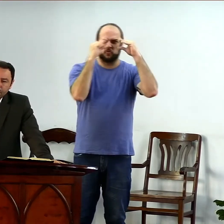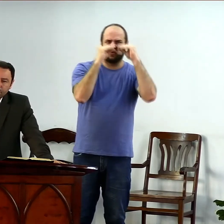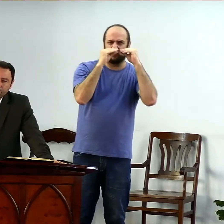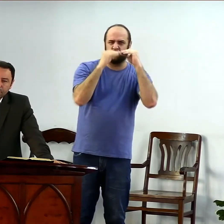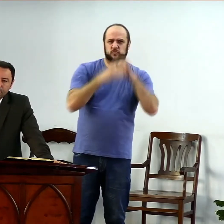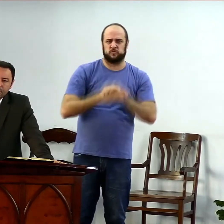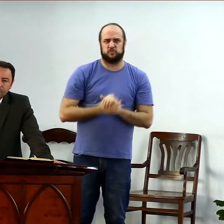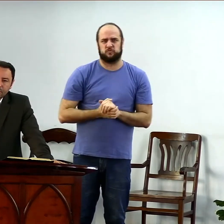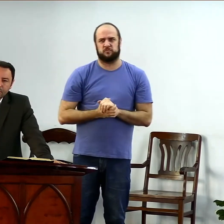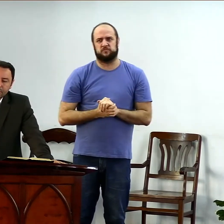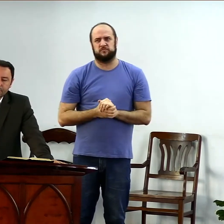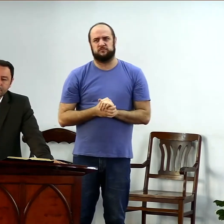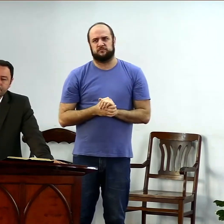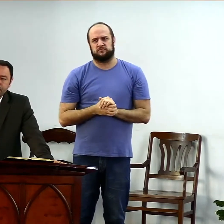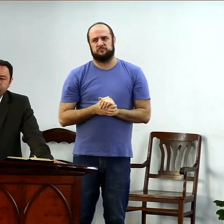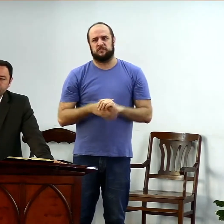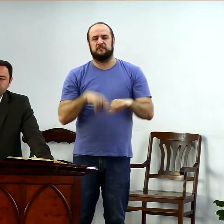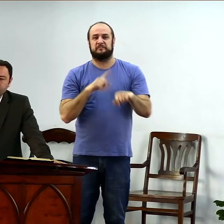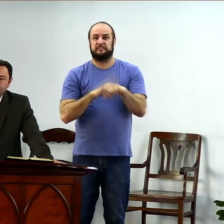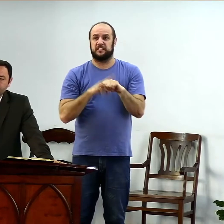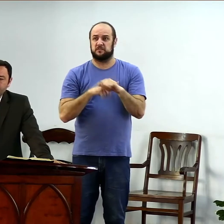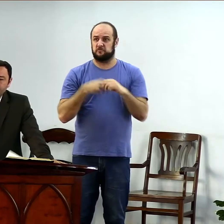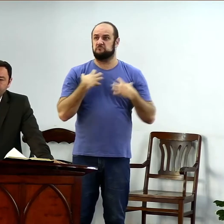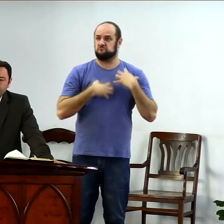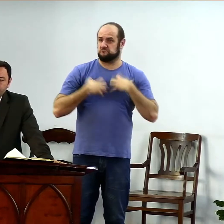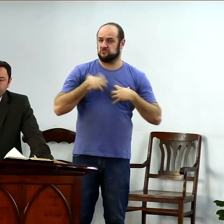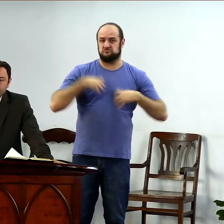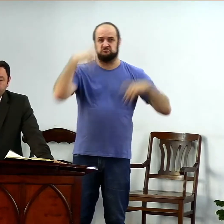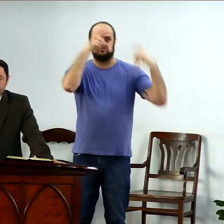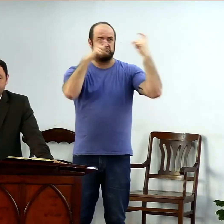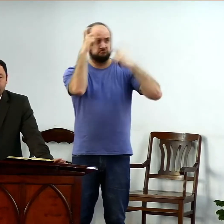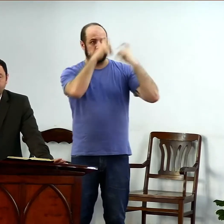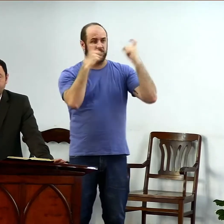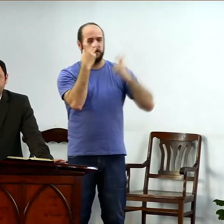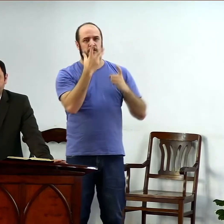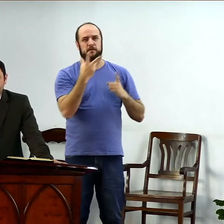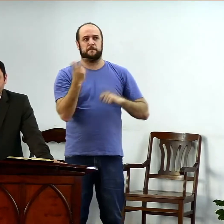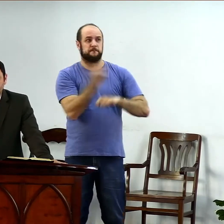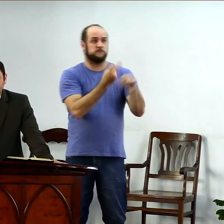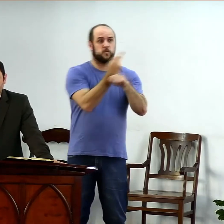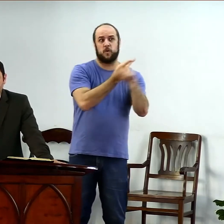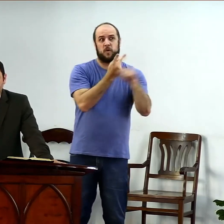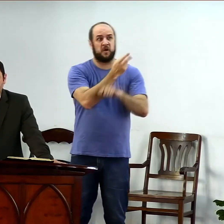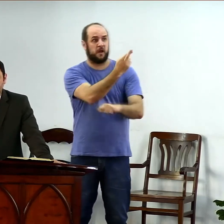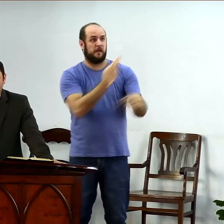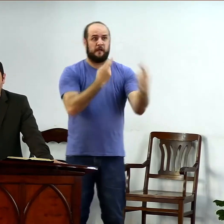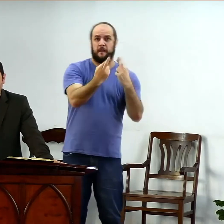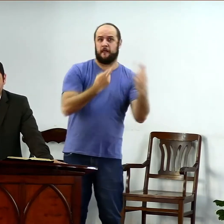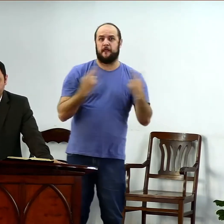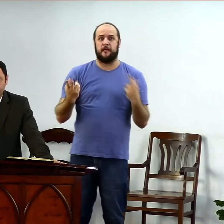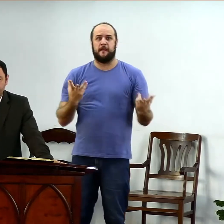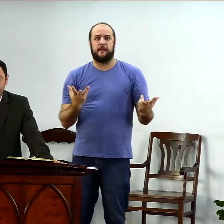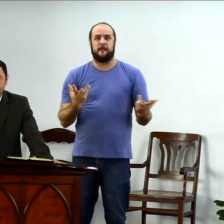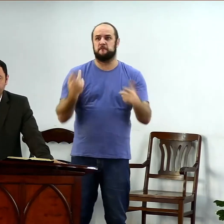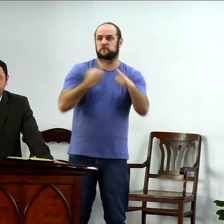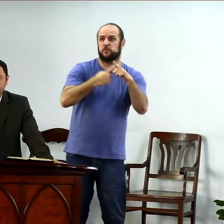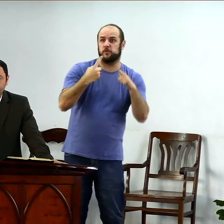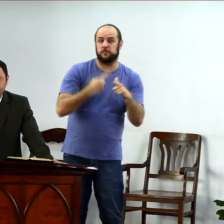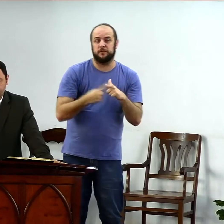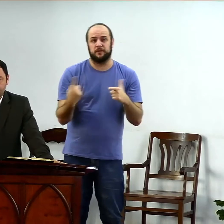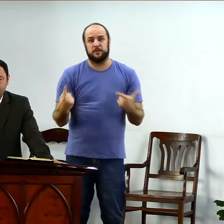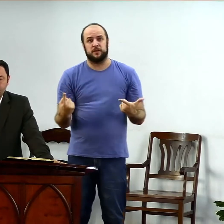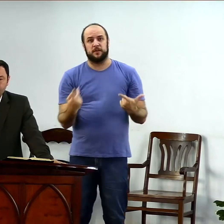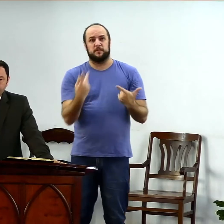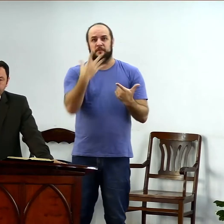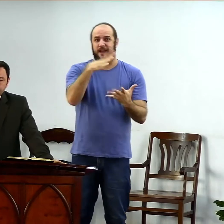Nesse momento de desespero, de angústia, buscando uma saída, uma solução para o problema